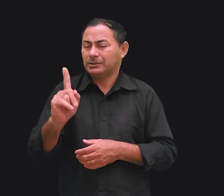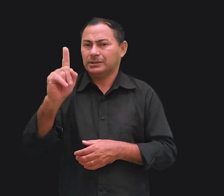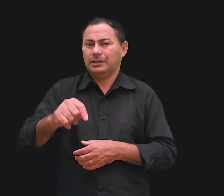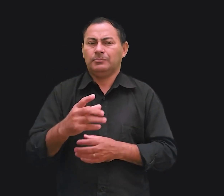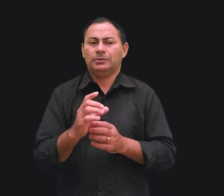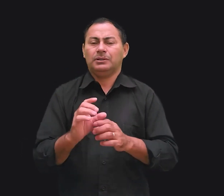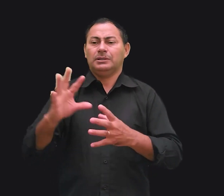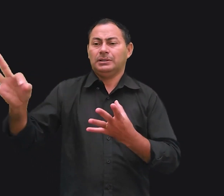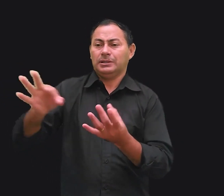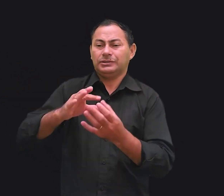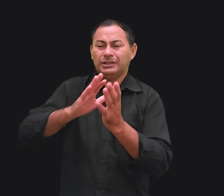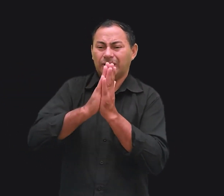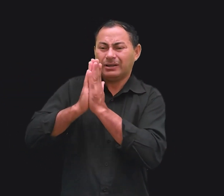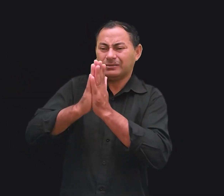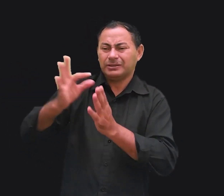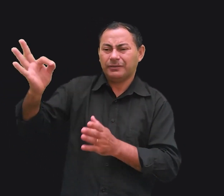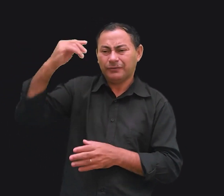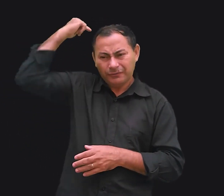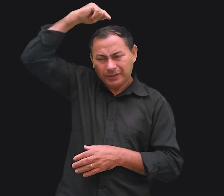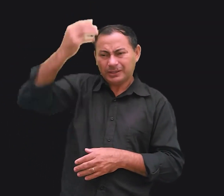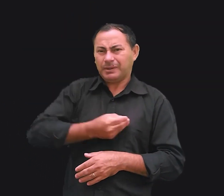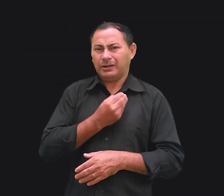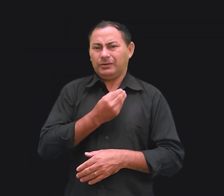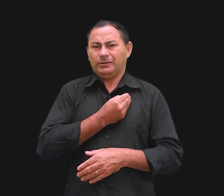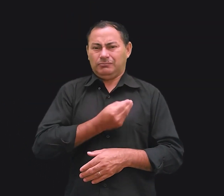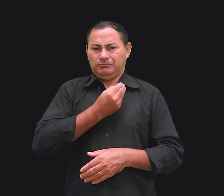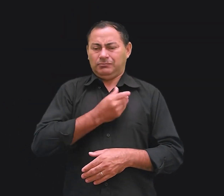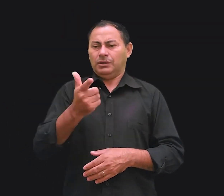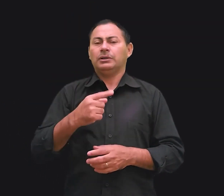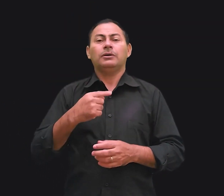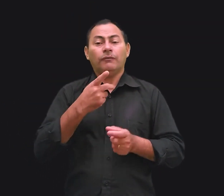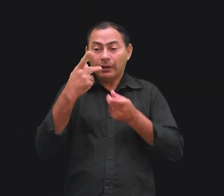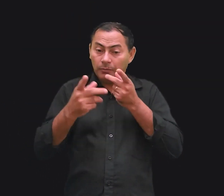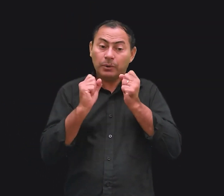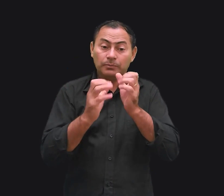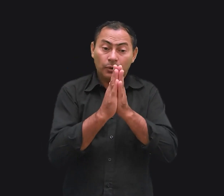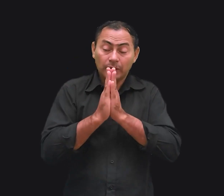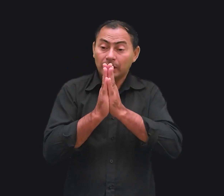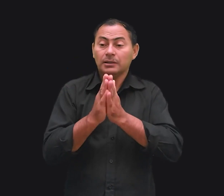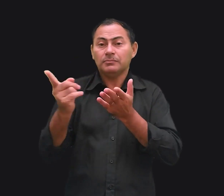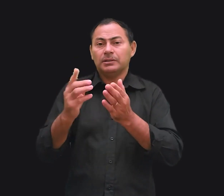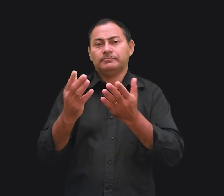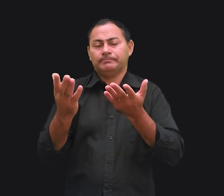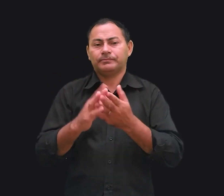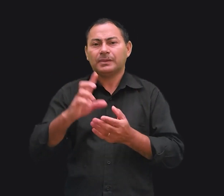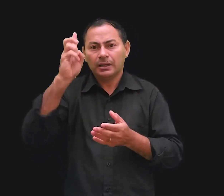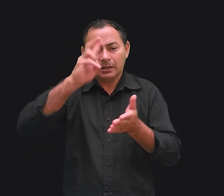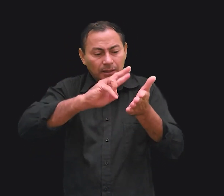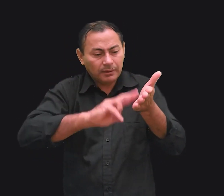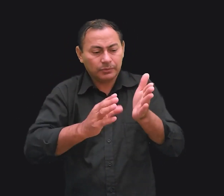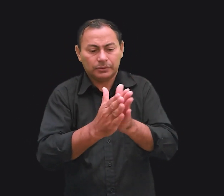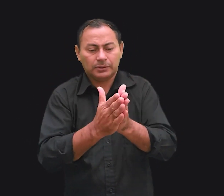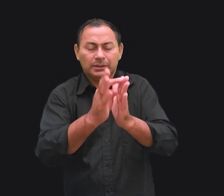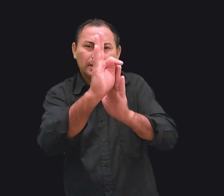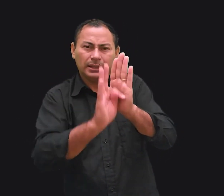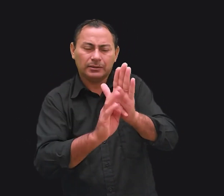acho que ele seja muito espiritual. Respondi a ela que poderíamos orar a esse respeito, e então lemos o texto